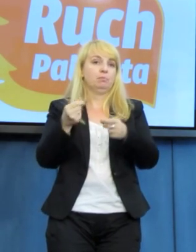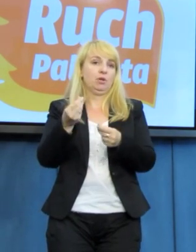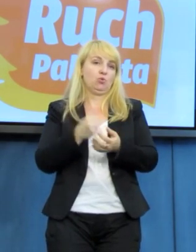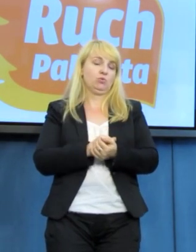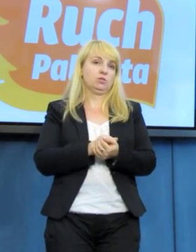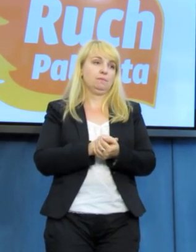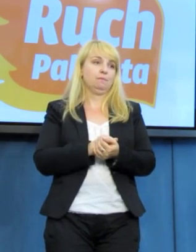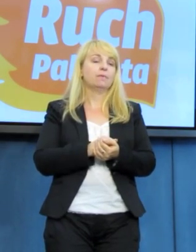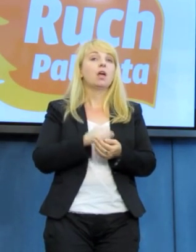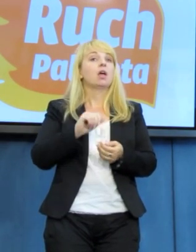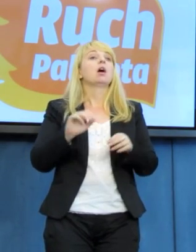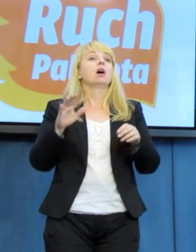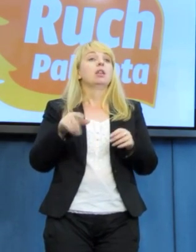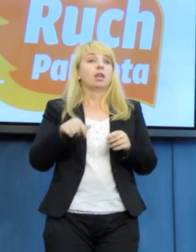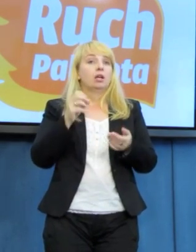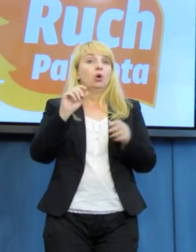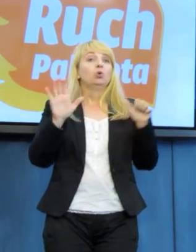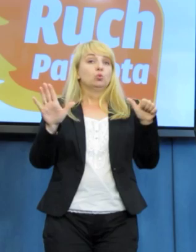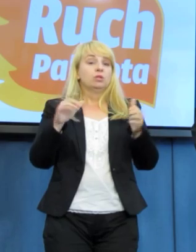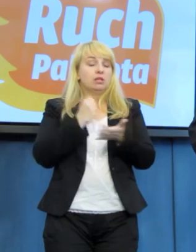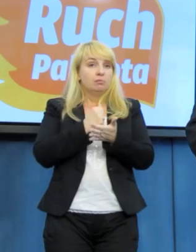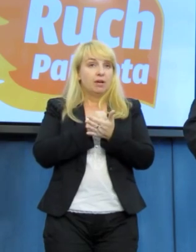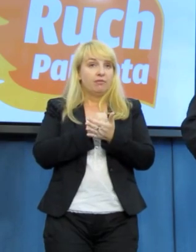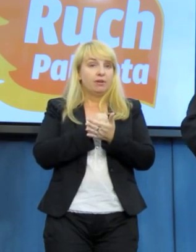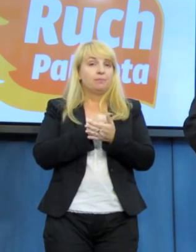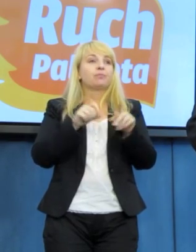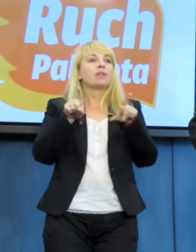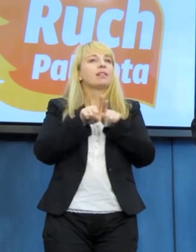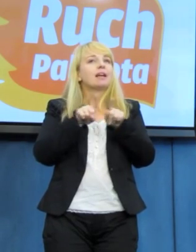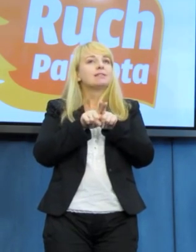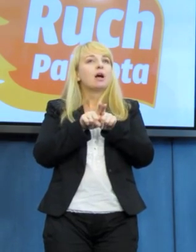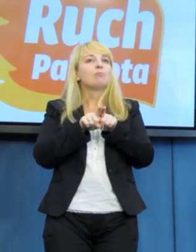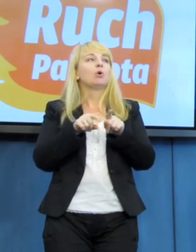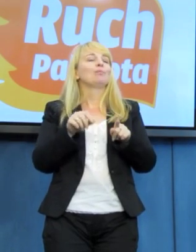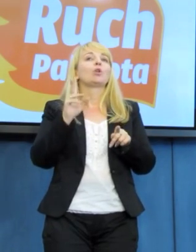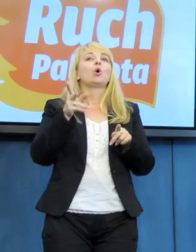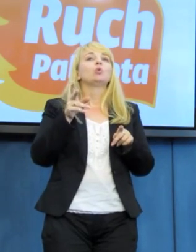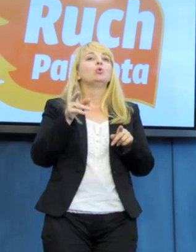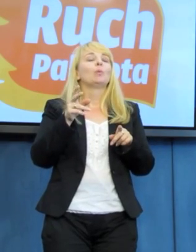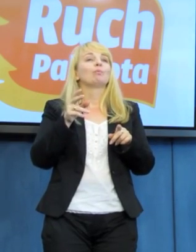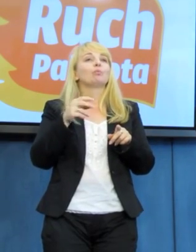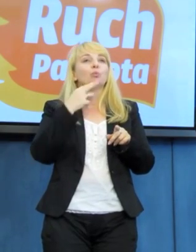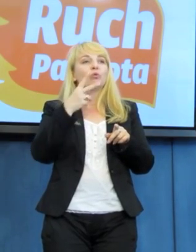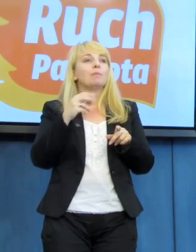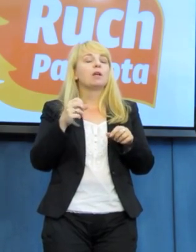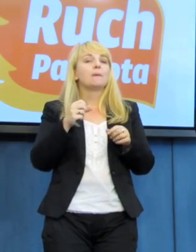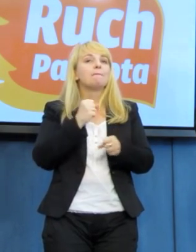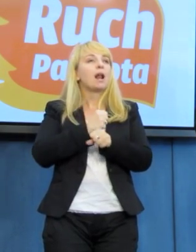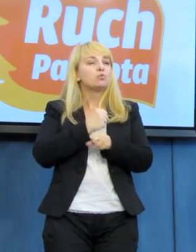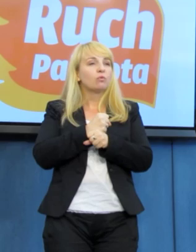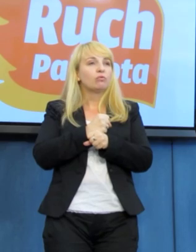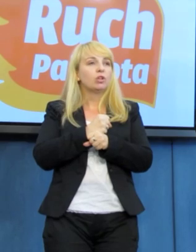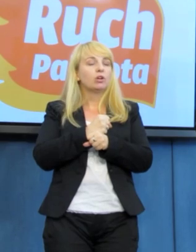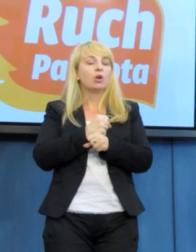Problem szósty jest taki, proszę państwa, że sędziowie, nawet sędziowie wspomagają Kościół rzymskokatolicki w naszym kraju i to